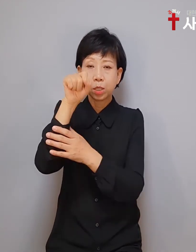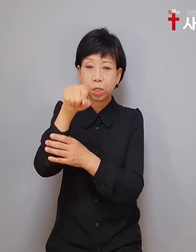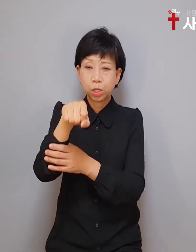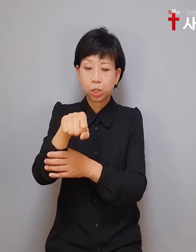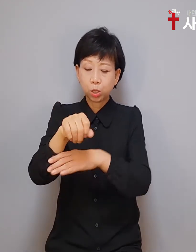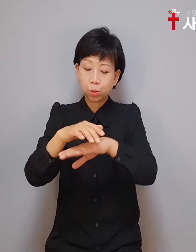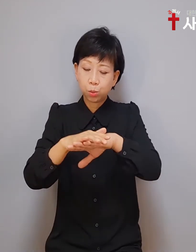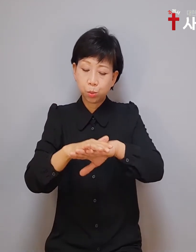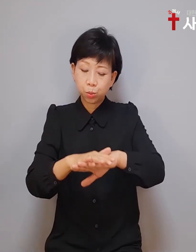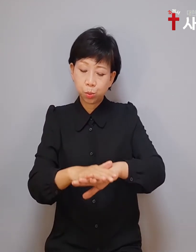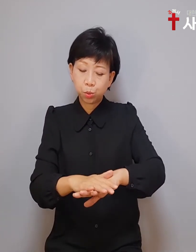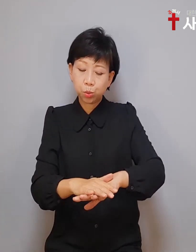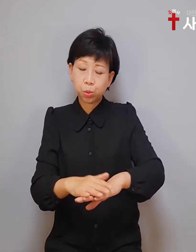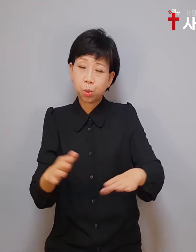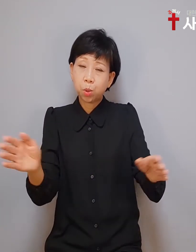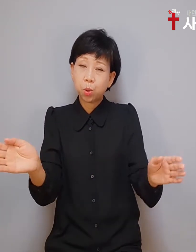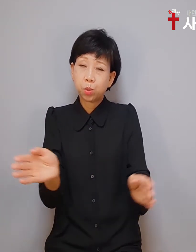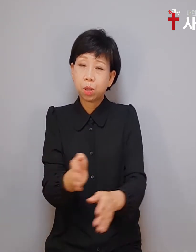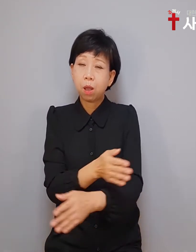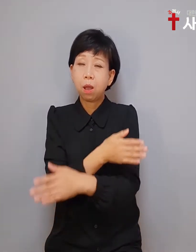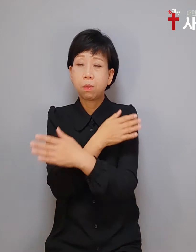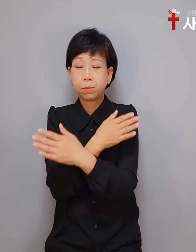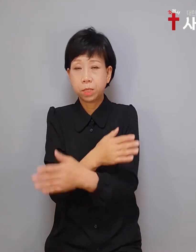머리도 들 것 없이